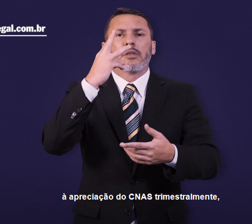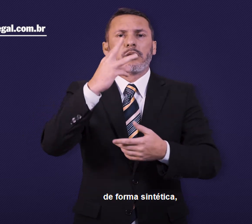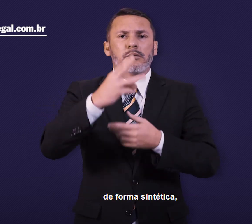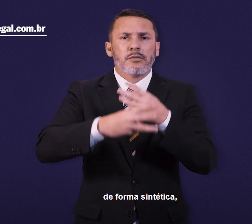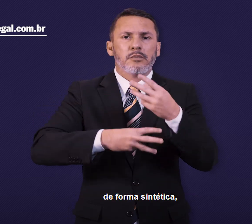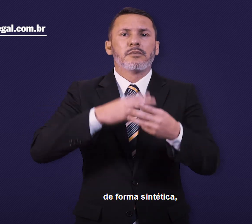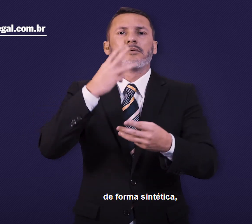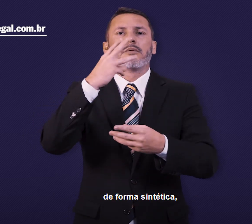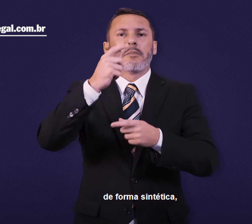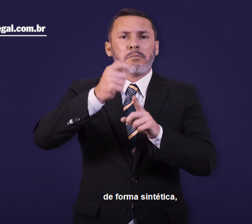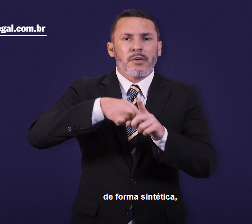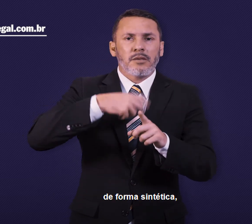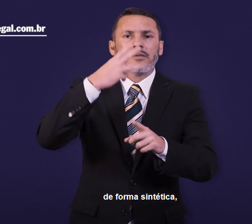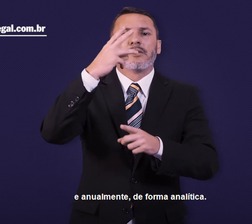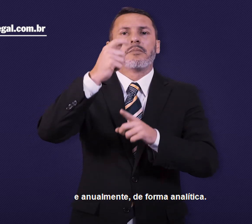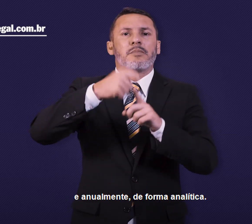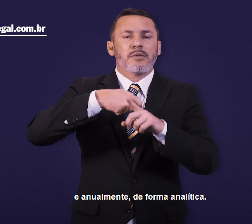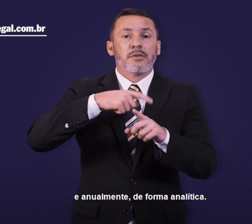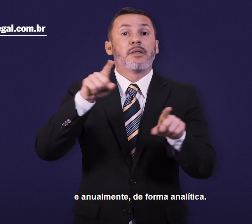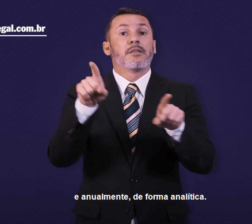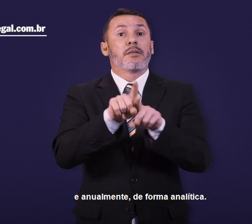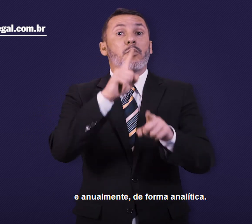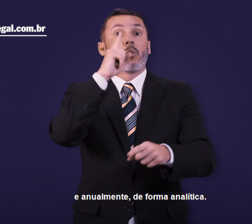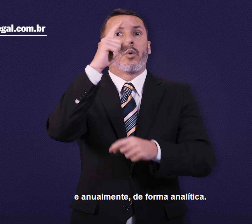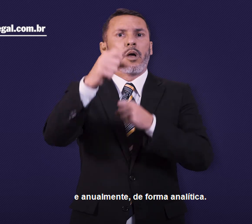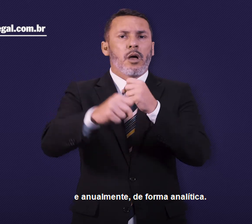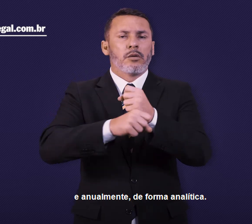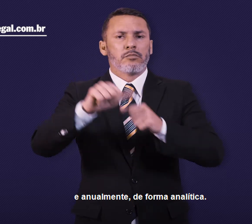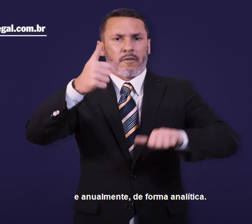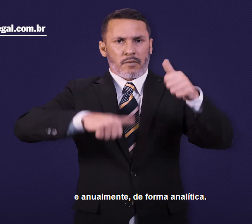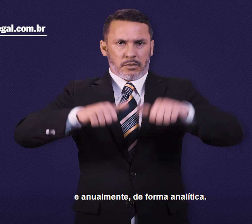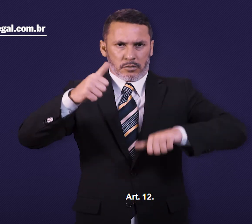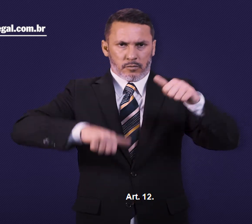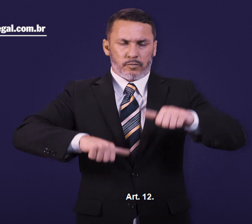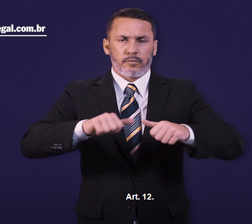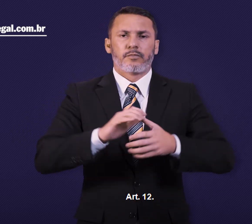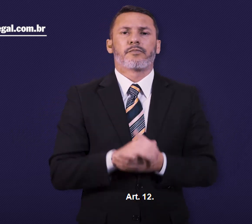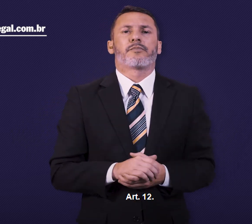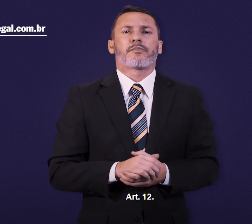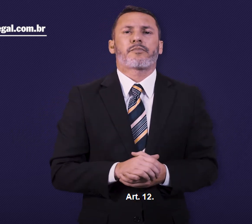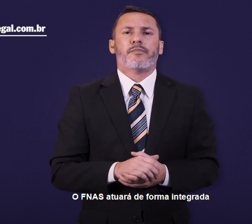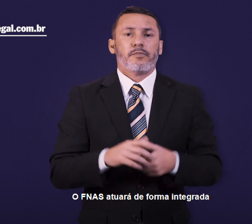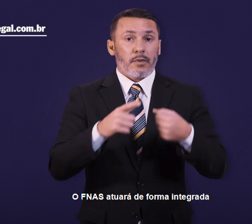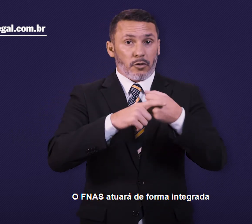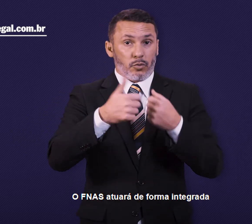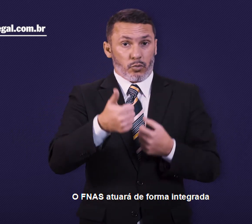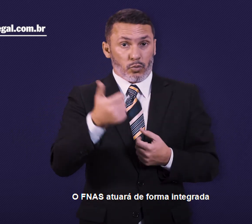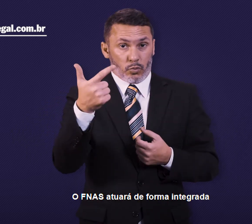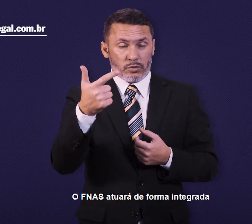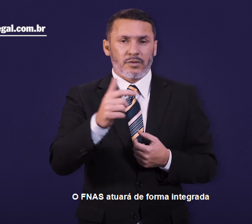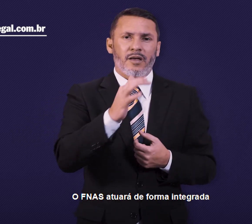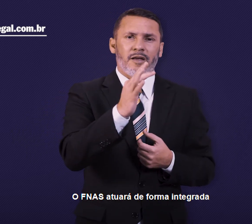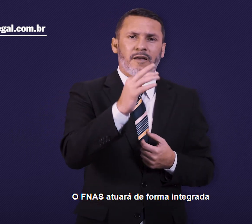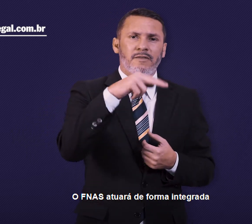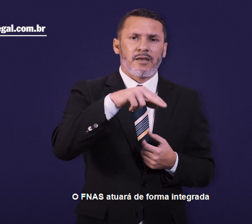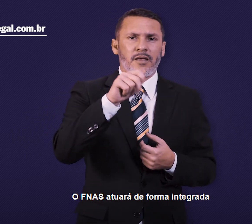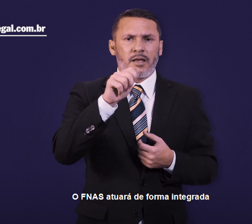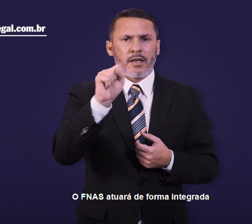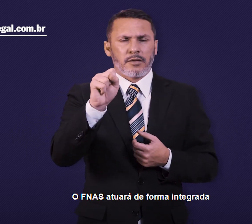de forma sintética e anualmente de forma analítica. Artigo 12. O FNAS atuará de forma